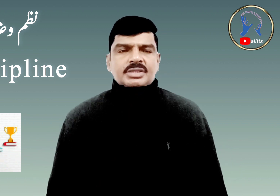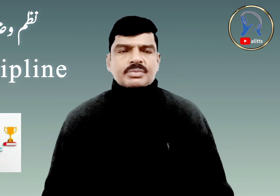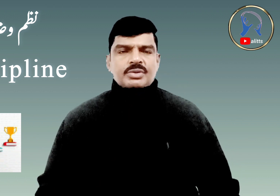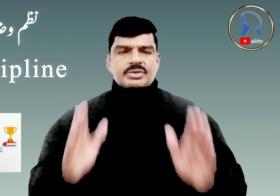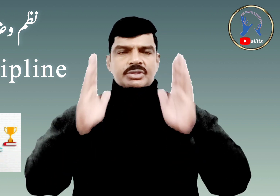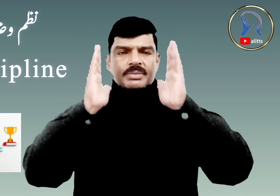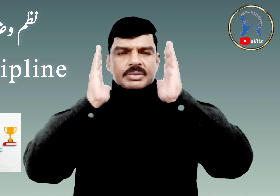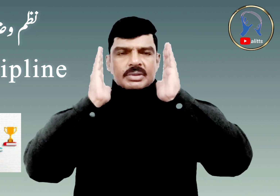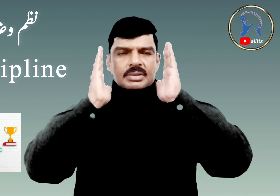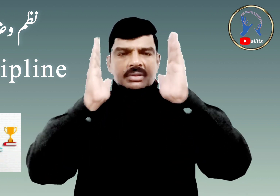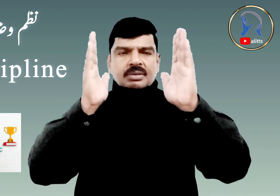नज़्मो ज़ब्त।